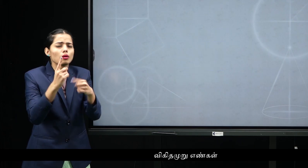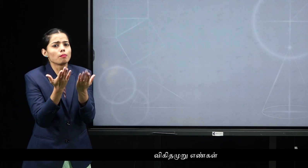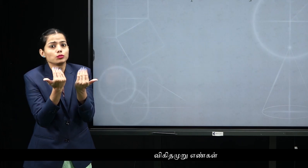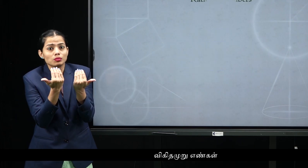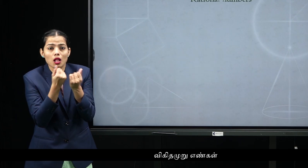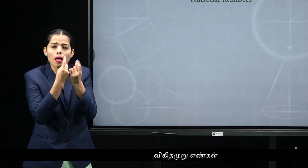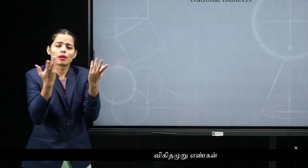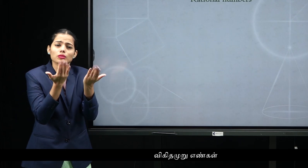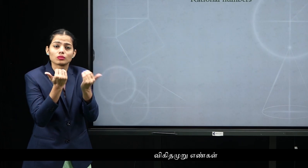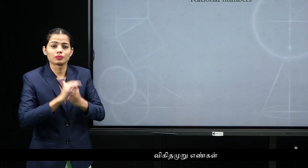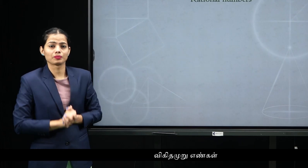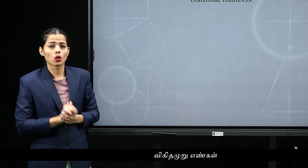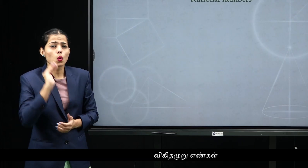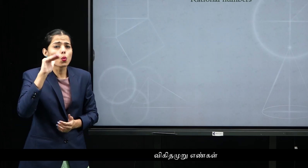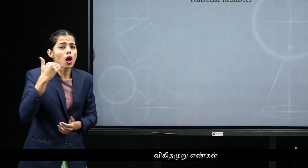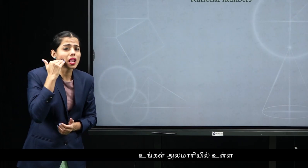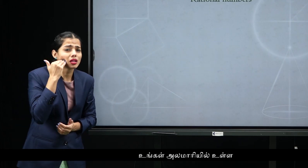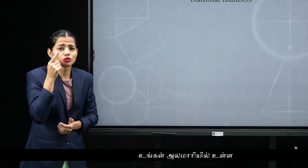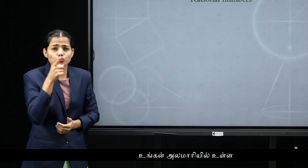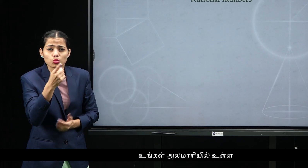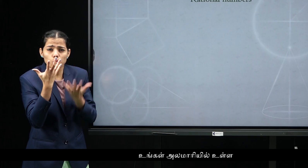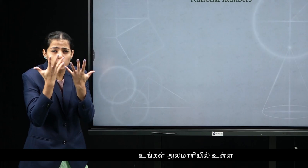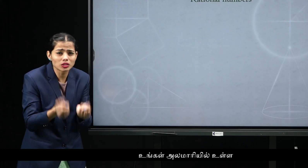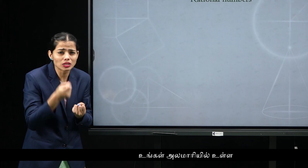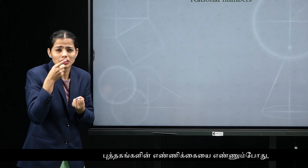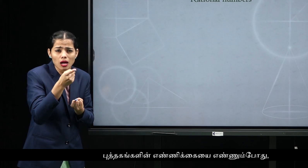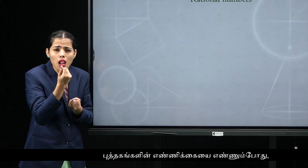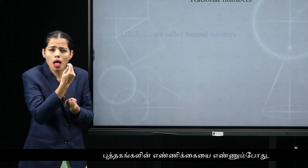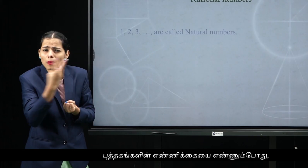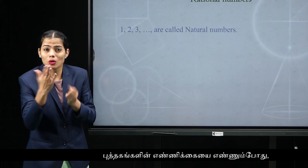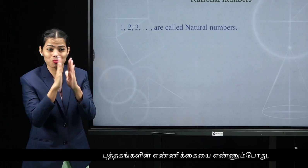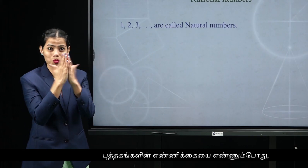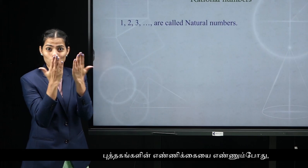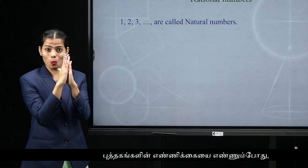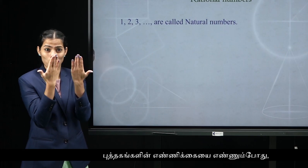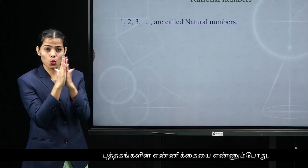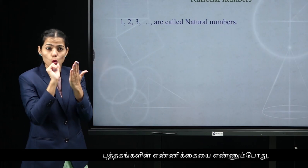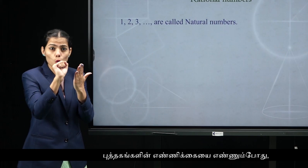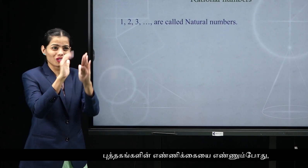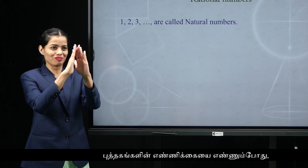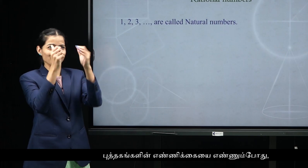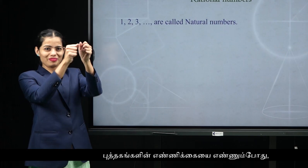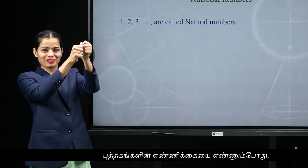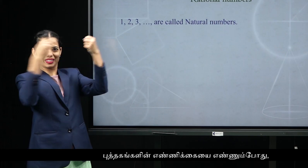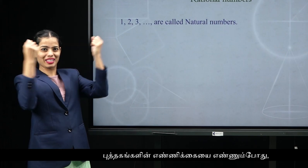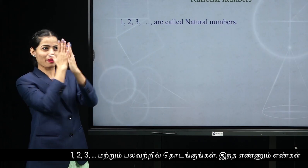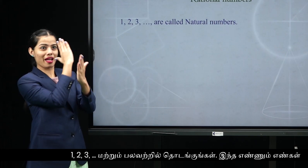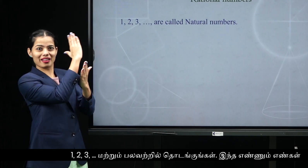விகிதமுறு எண்கள். உங்கள் அலமாரியில் உள்ள புத்தகங்களின் எண்ணிக்கையை எண்ணும்போது 1,